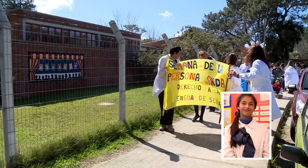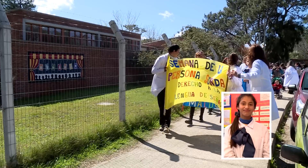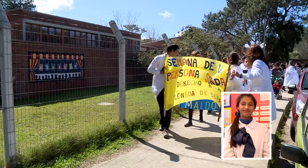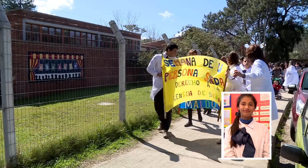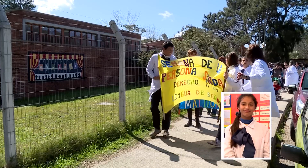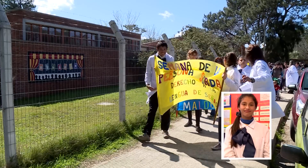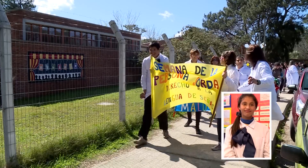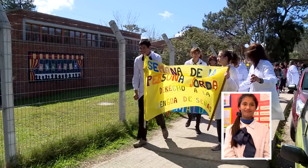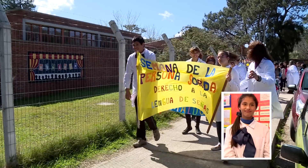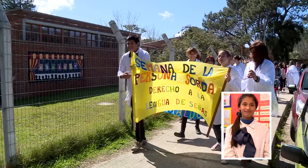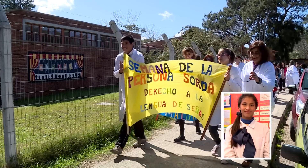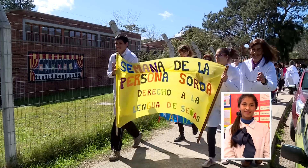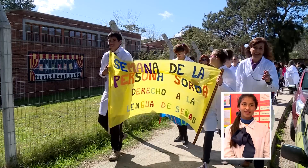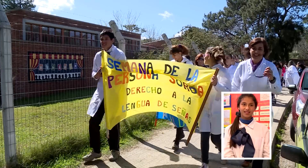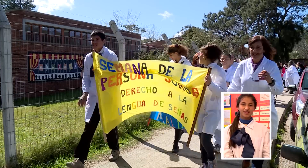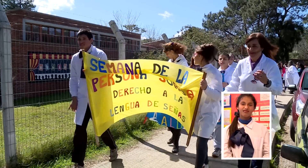mis amigos.